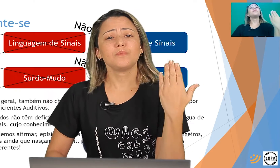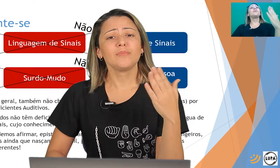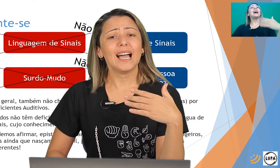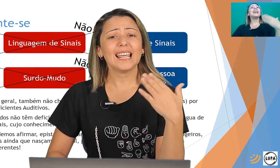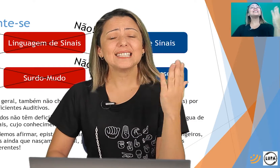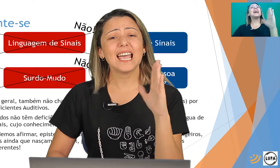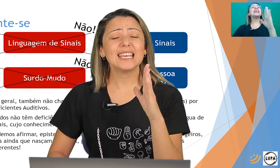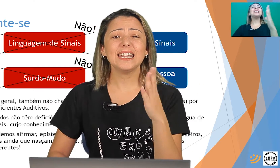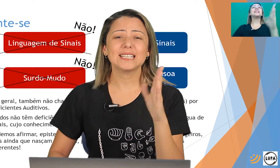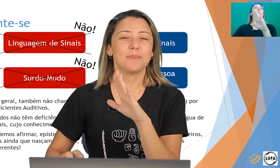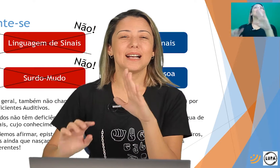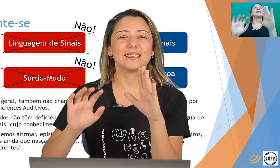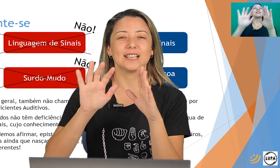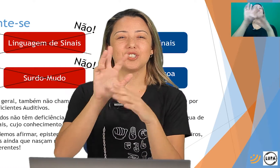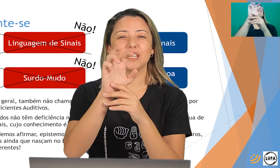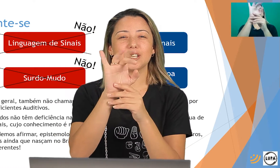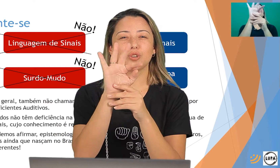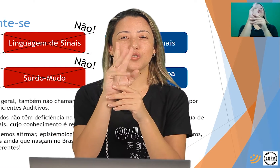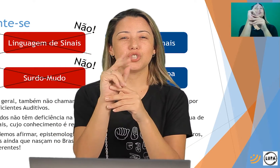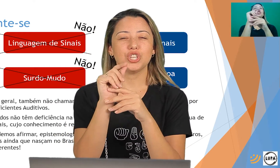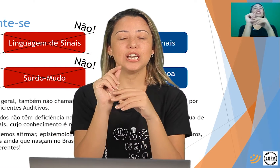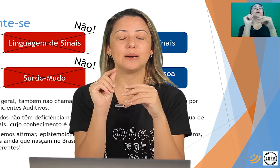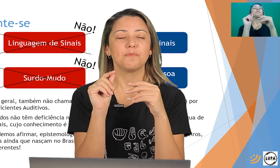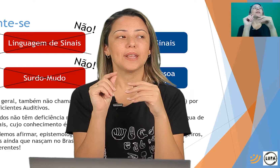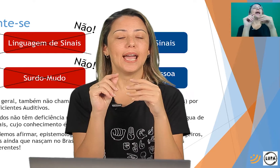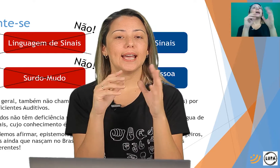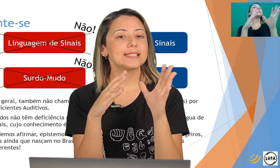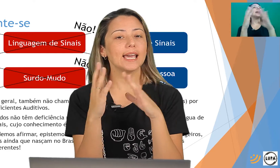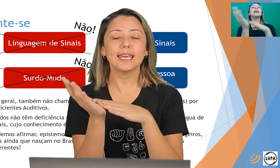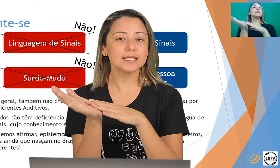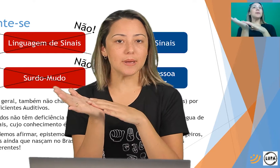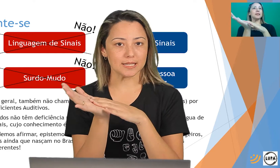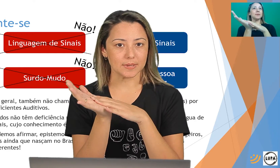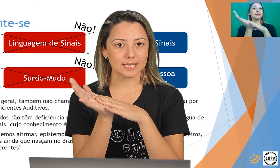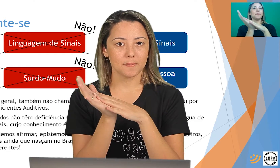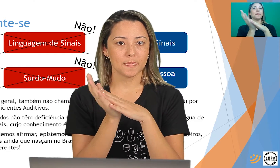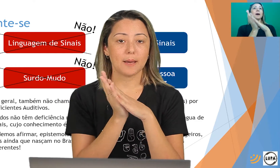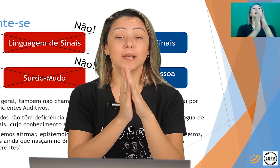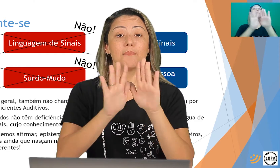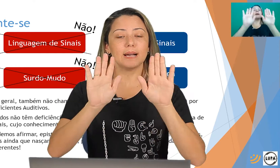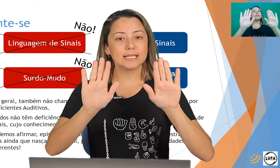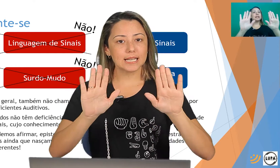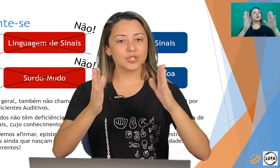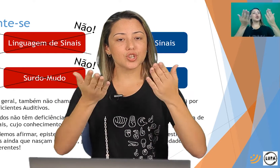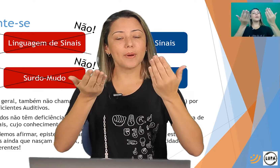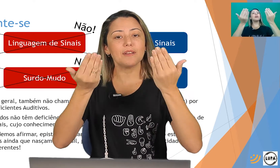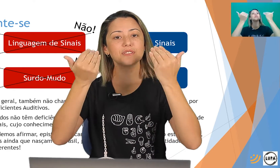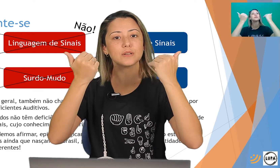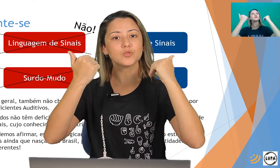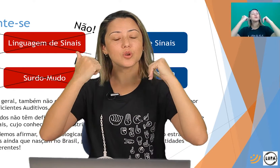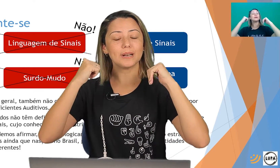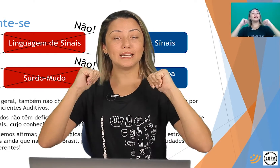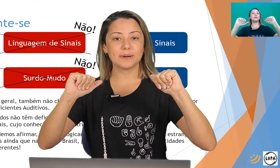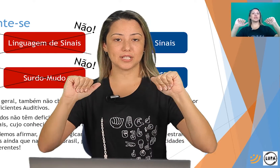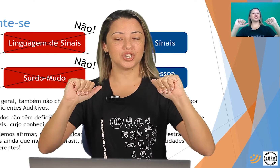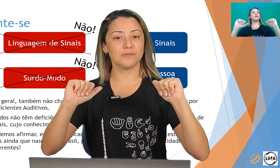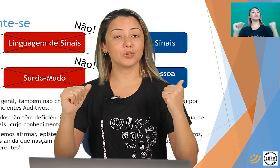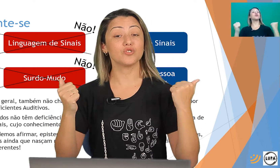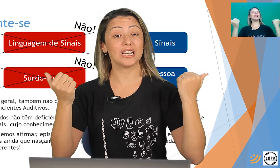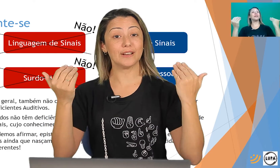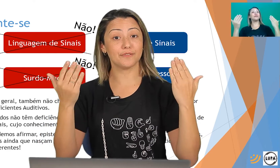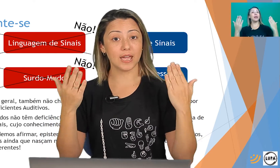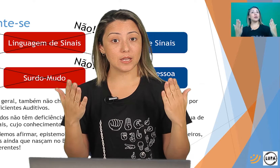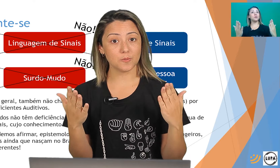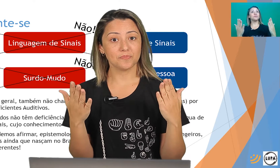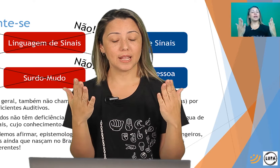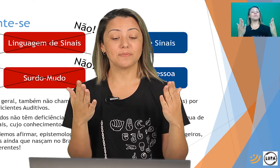que aquelas regrinhas básicas de datilologia seguem as mesmas, tá? Mas antes, só uma revisão sobre a Libras. A gente viu de